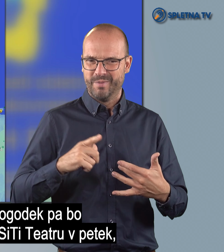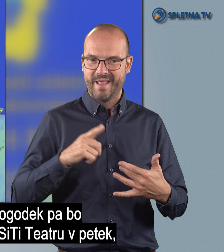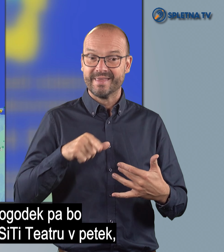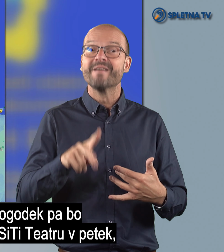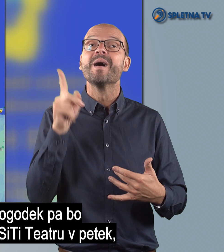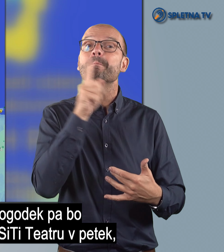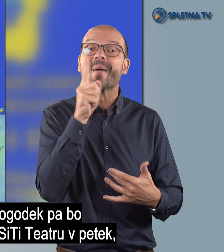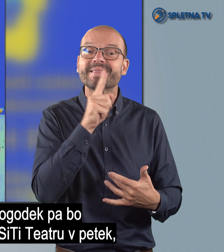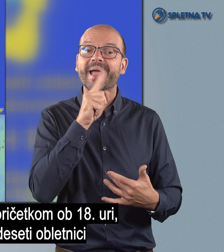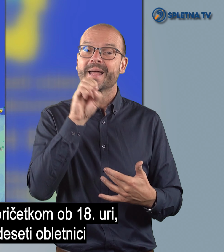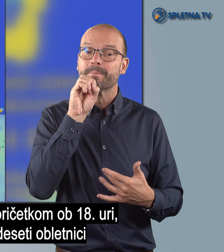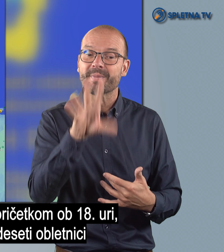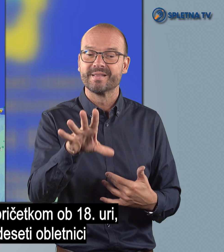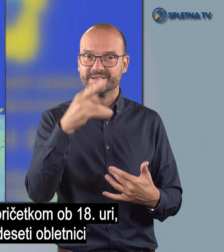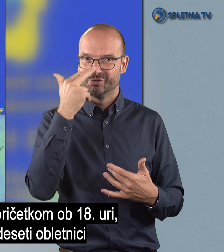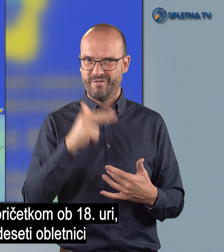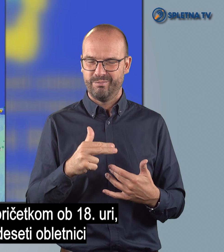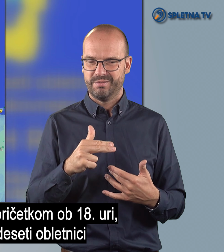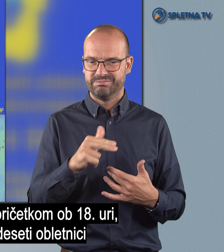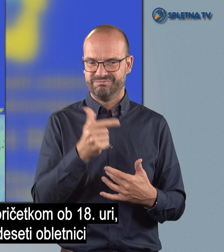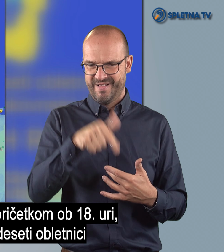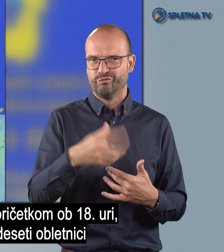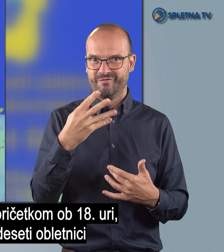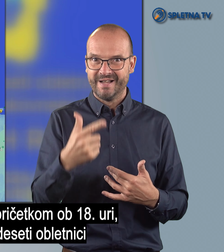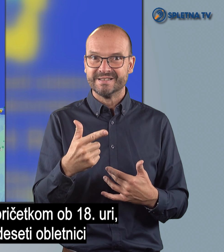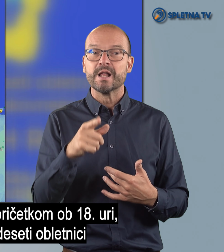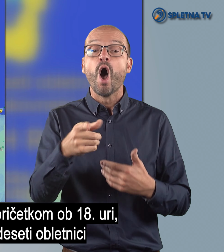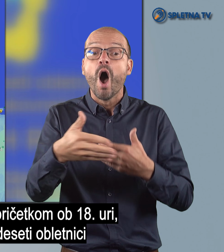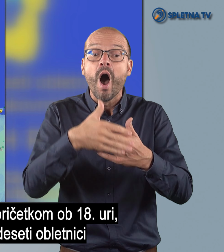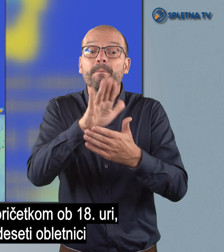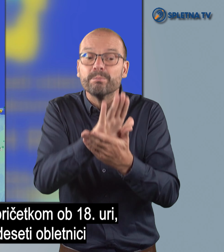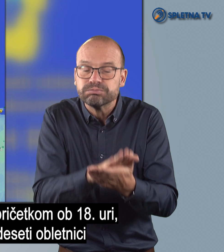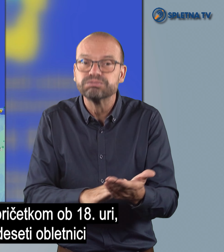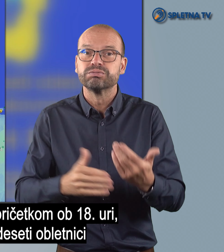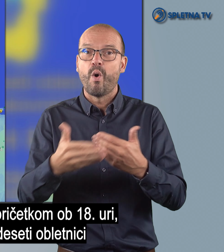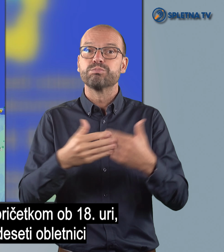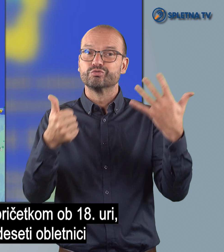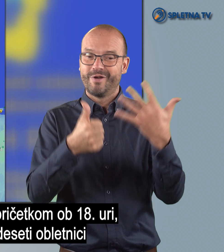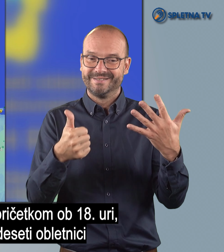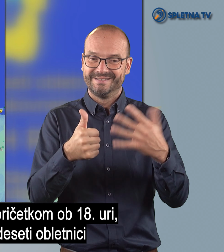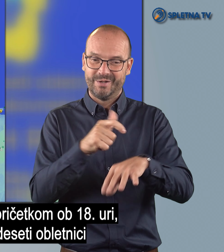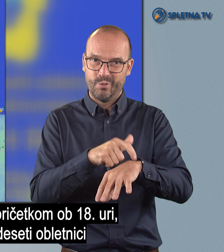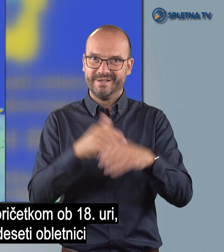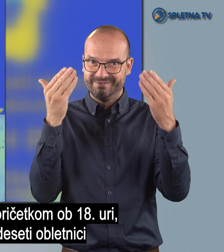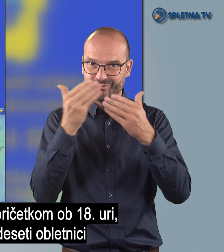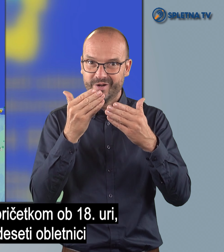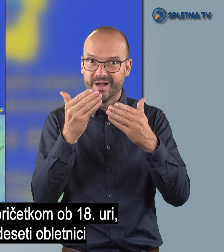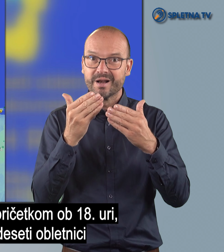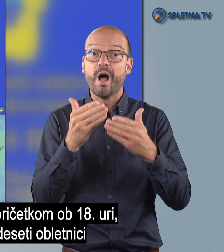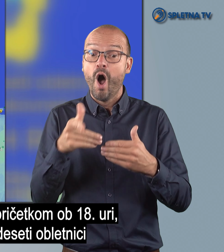pričetkom ob 18. uri, kjer bo ob 10. obletnici dneva SZJ potekal pester kulturni program in